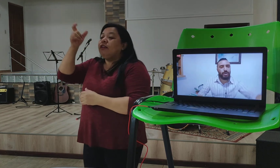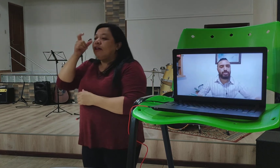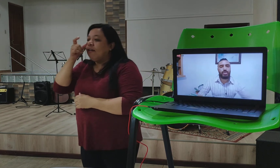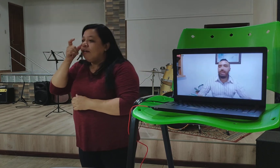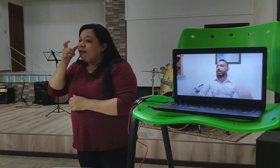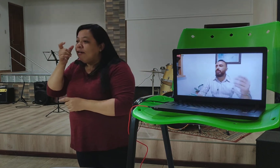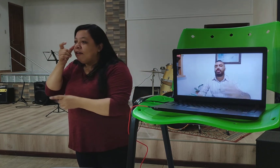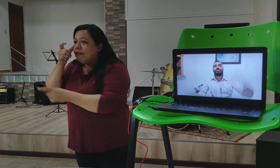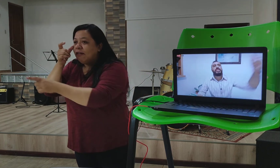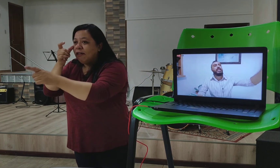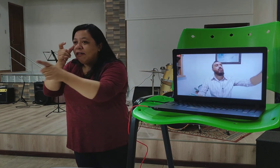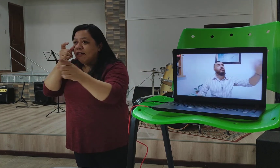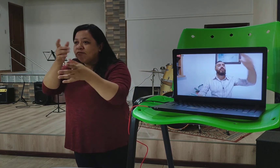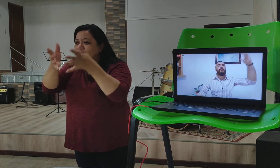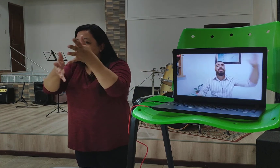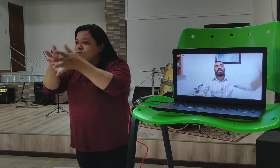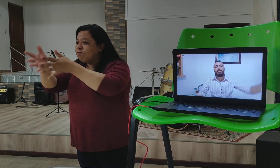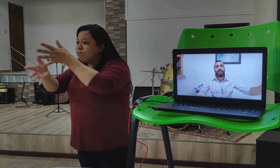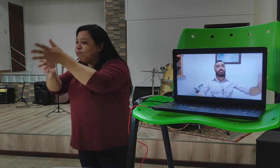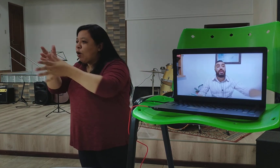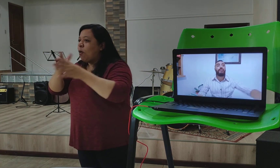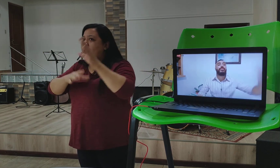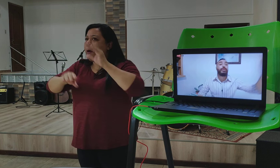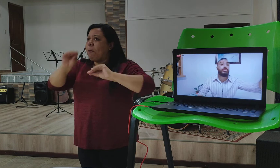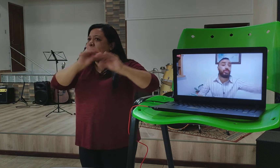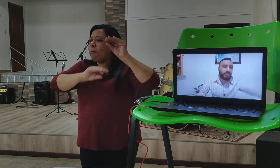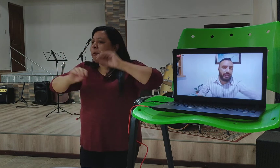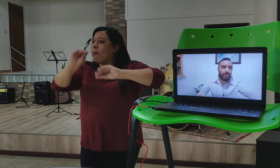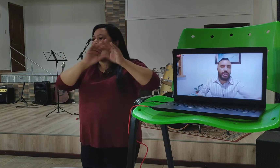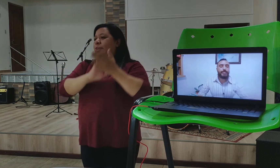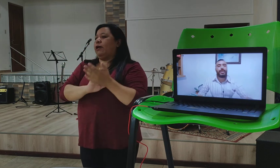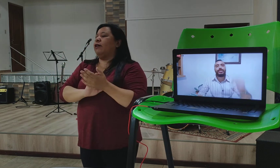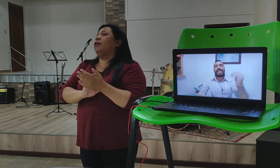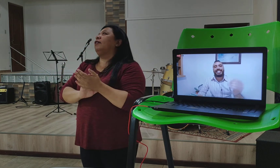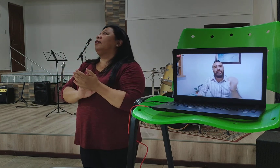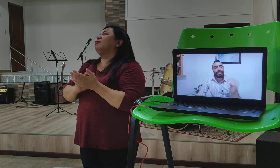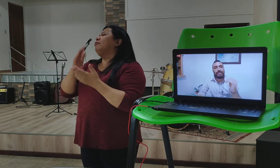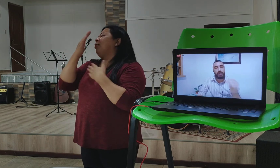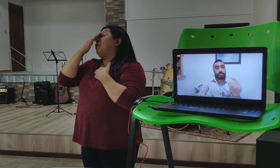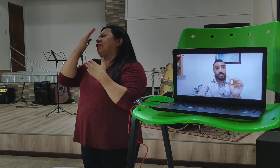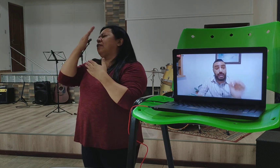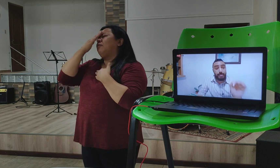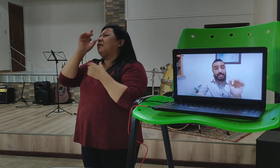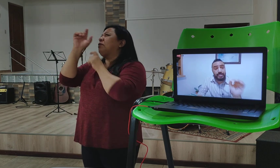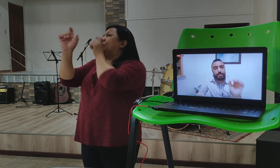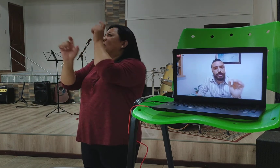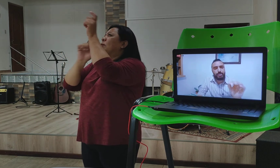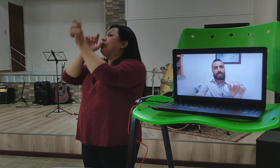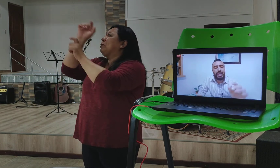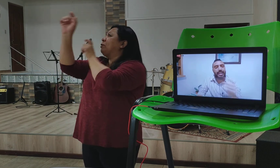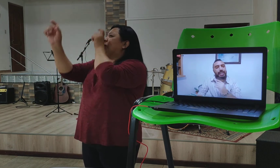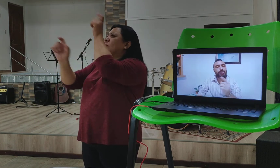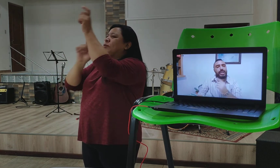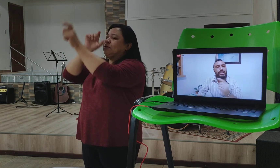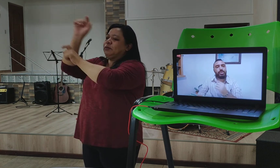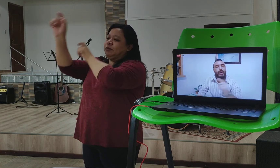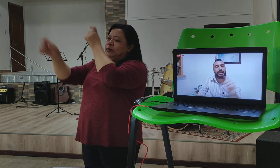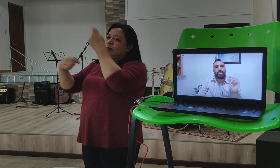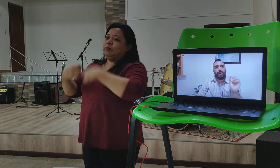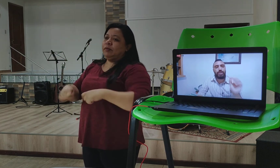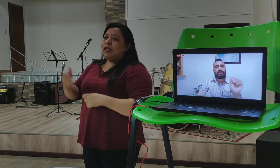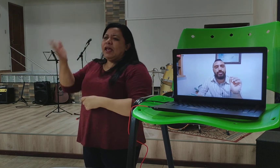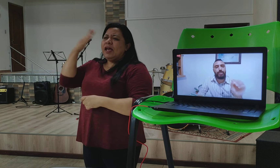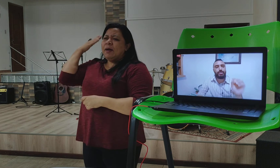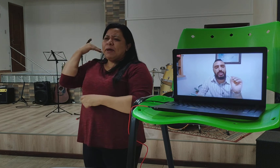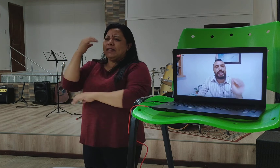não posso, Deus, eu não sei nem como que eu passei por isso, se não fosse o Senhor. Deus é exaltado nisso. Lembrem-se, irmãos, lá no Jardim do